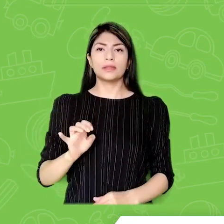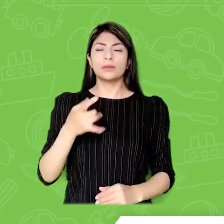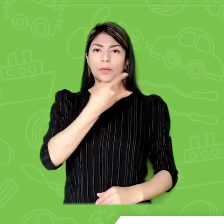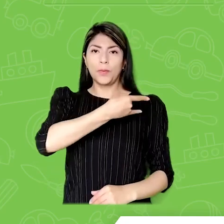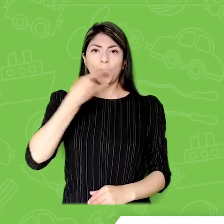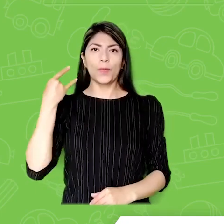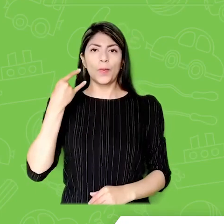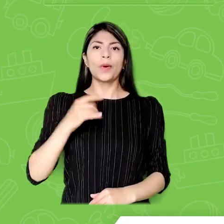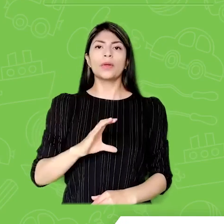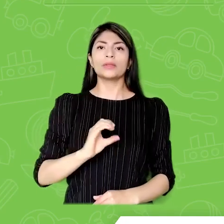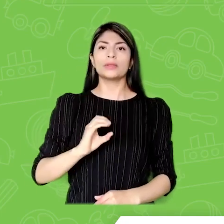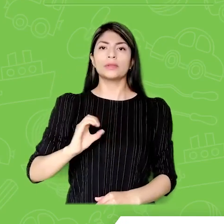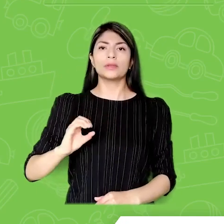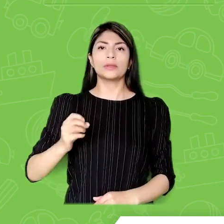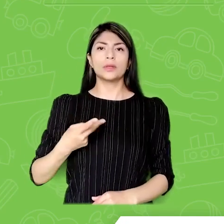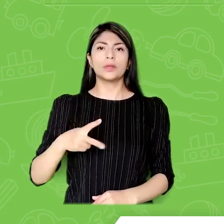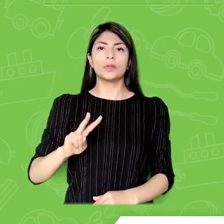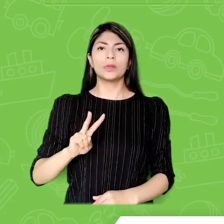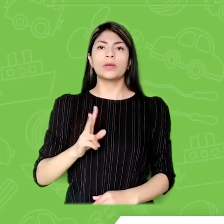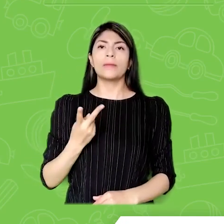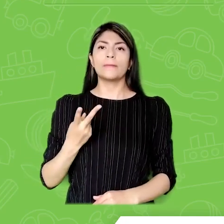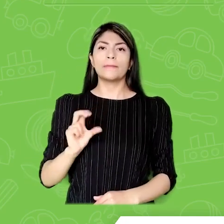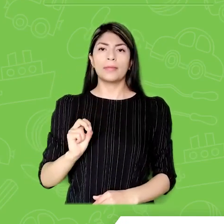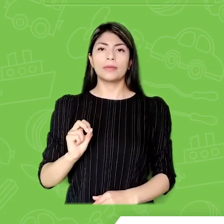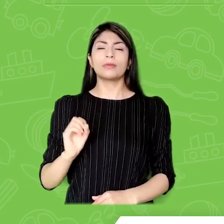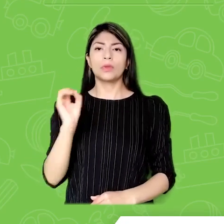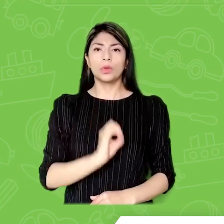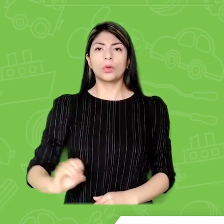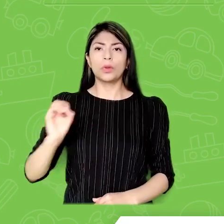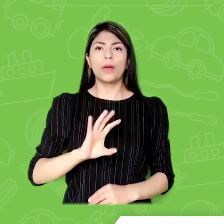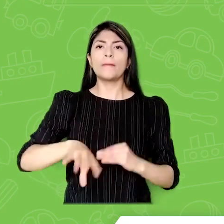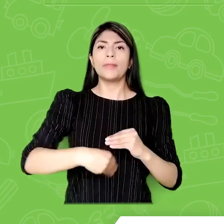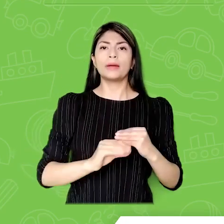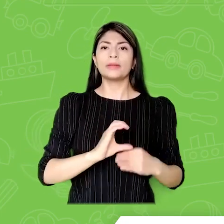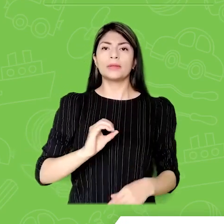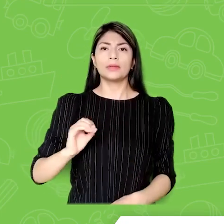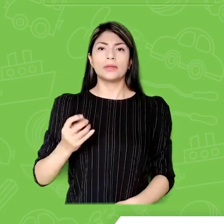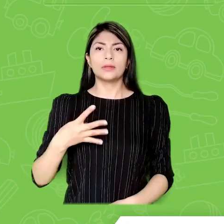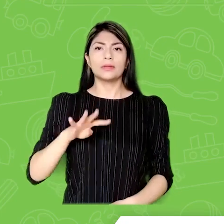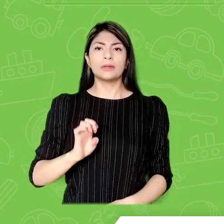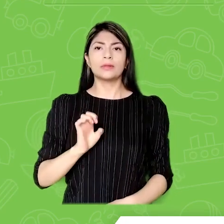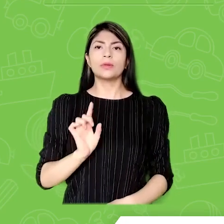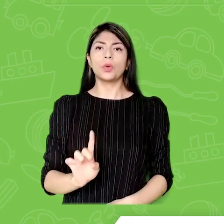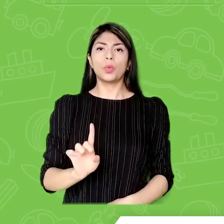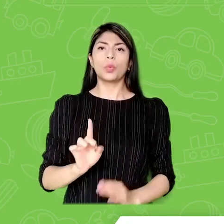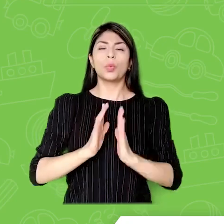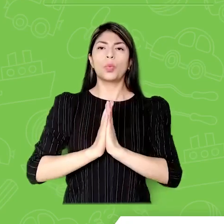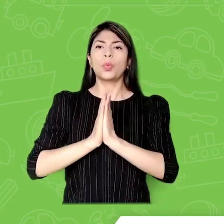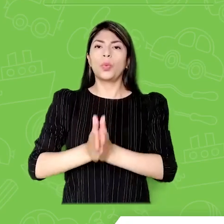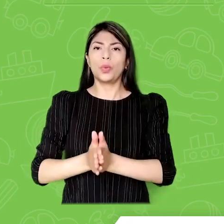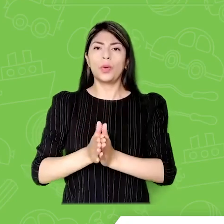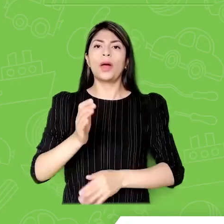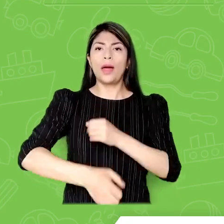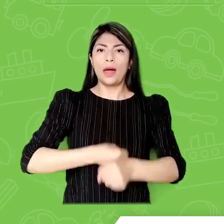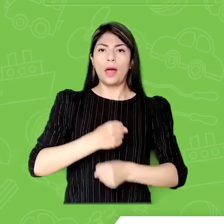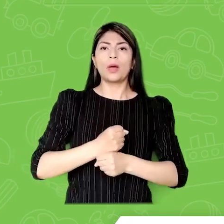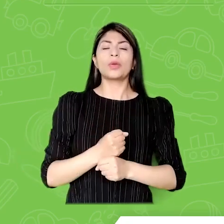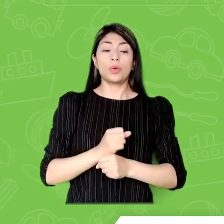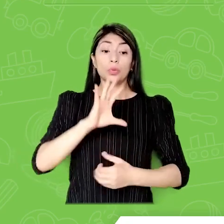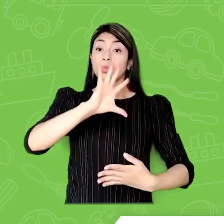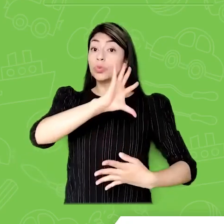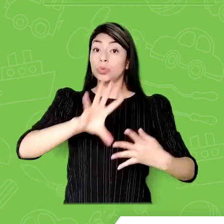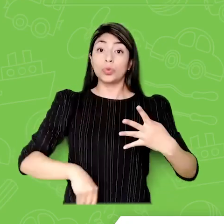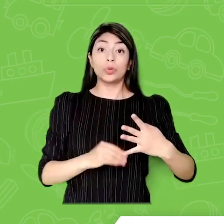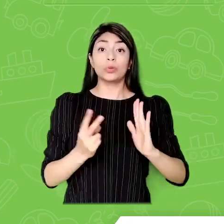marzo, 0012 del 20 de octubre, y 0019 del 1 de diciembre, todas del 2020. Dio